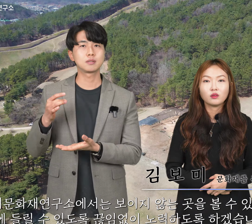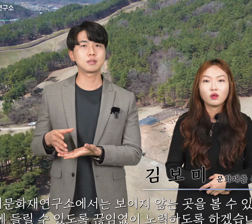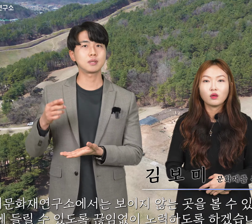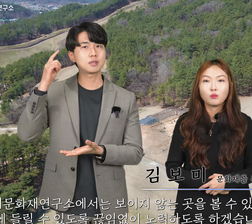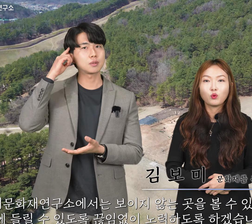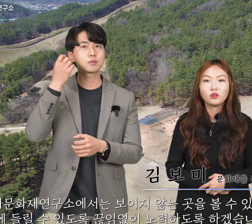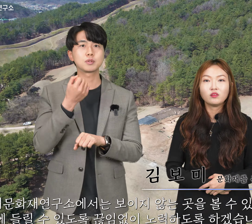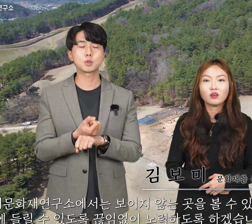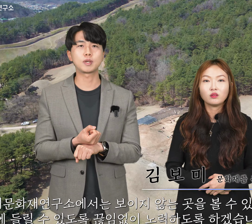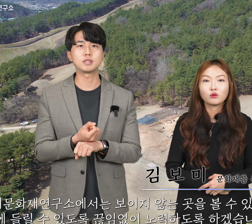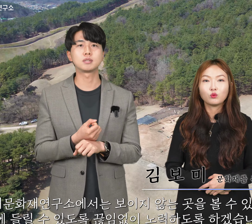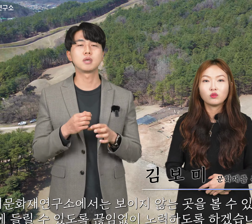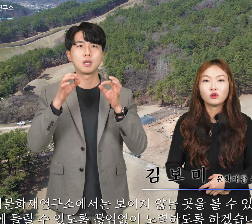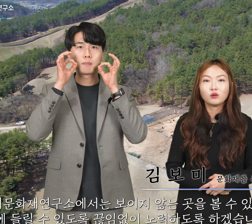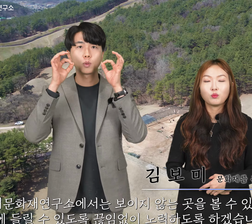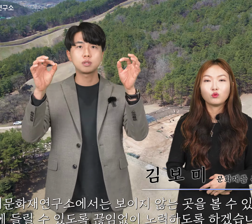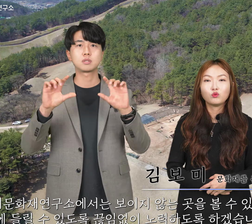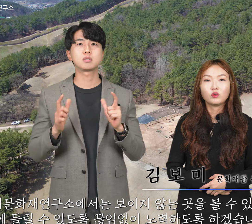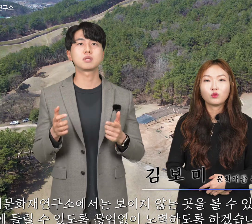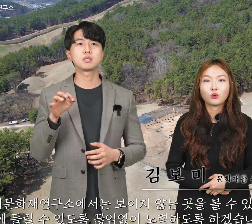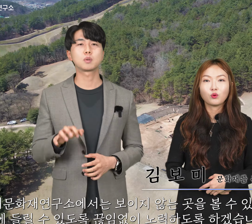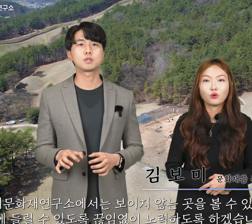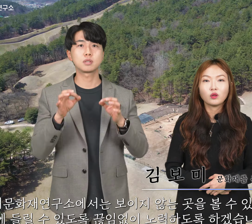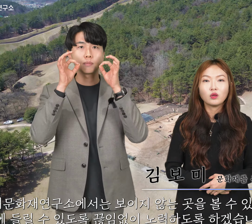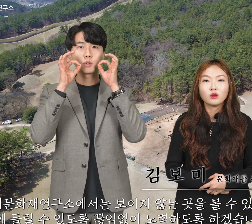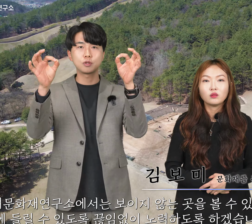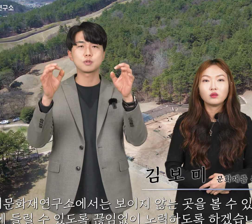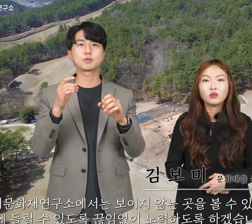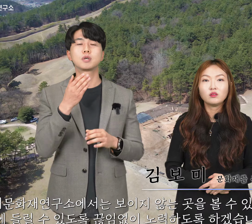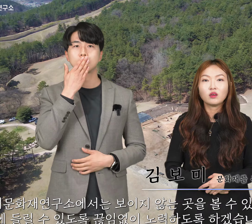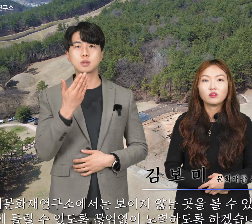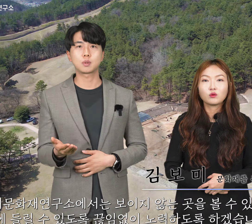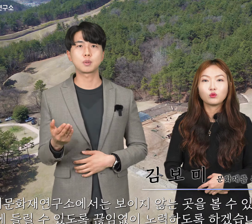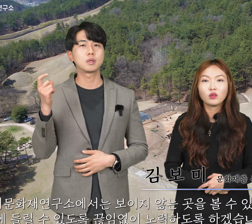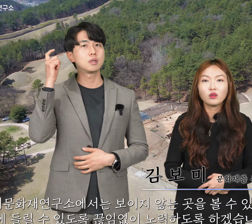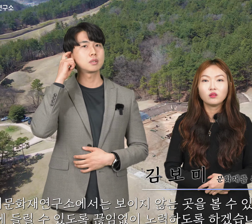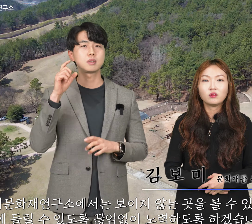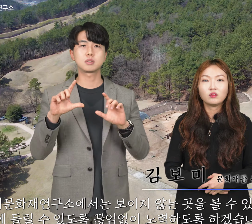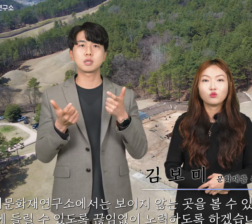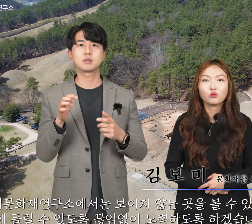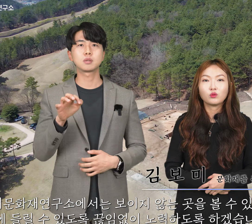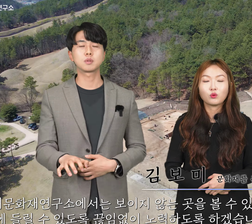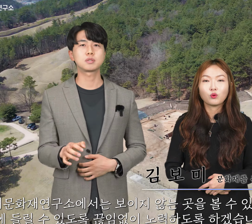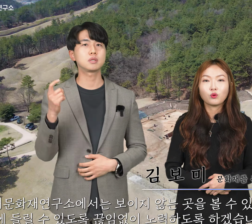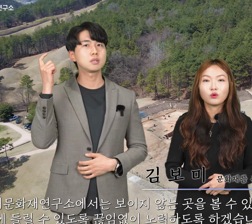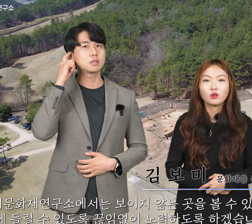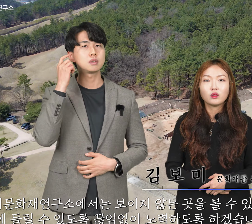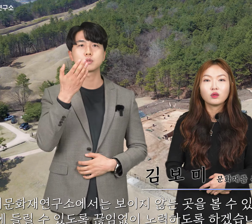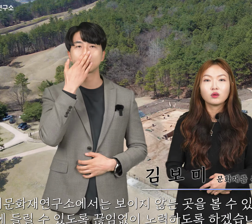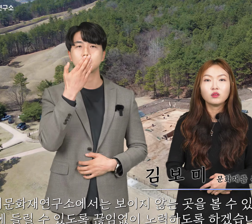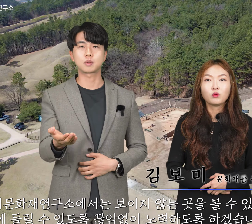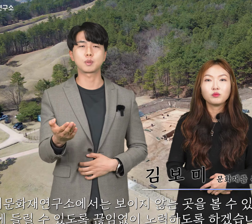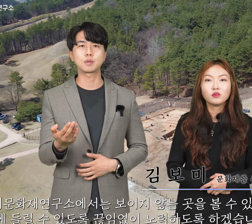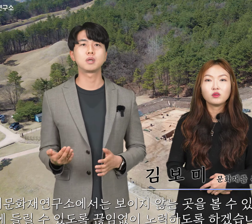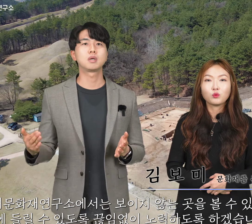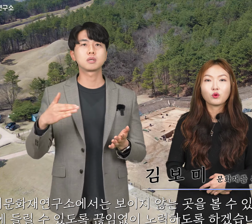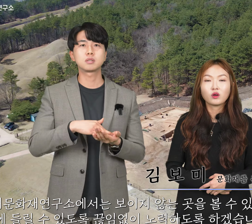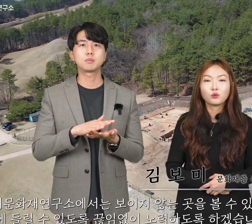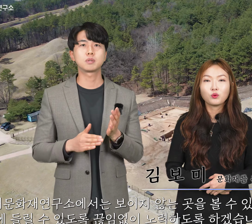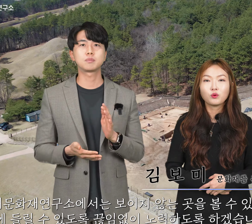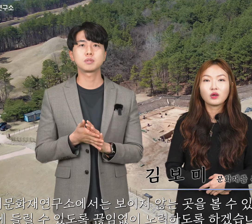국립부여문화재연구소에는 보이지 않는 곳을 볼 수 있도록, 들리지 않는 곳에 들릴 수 있도록